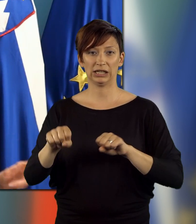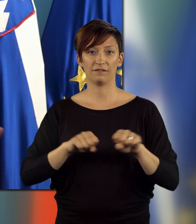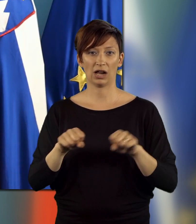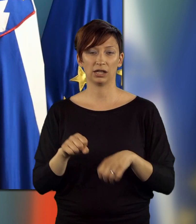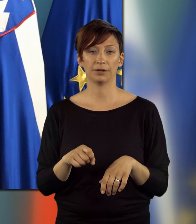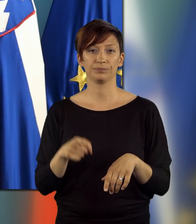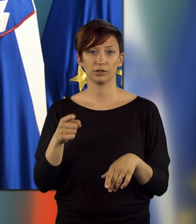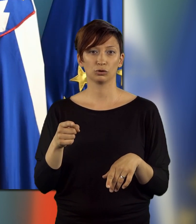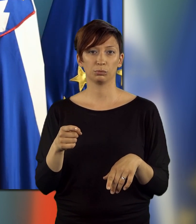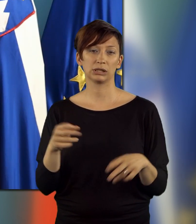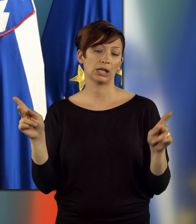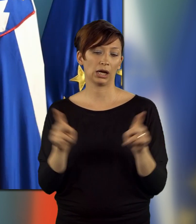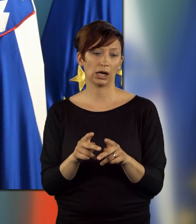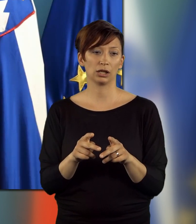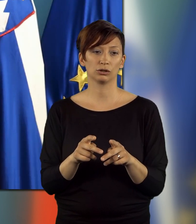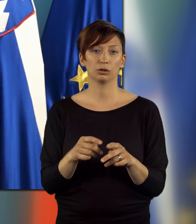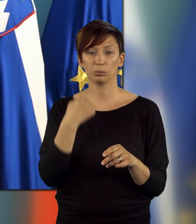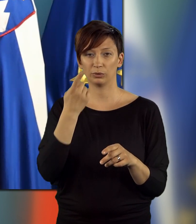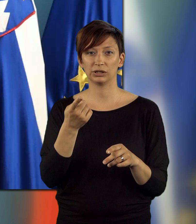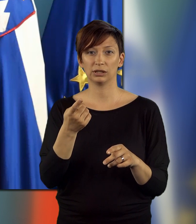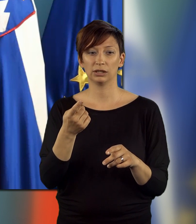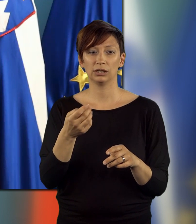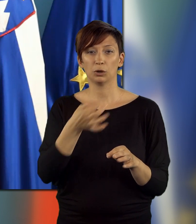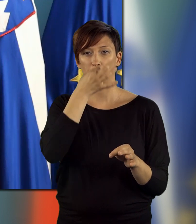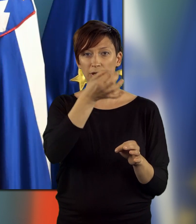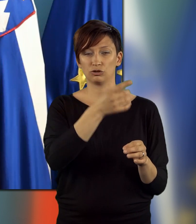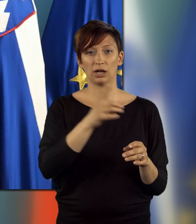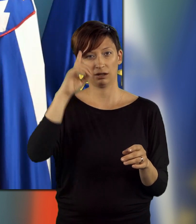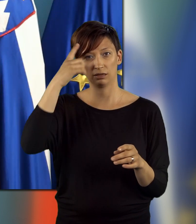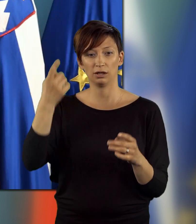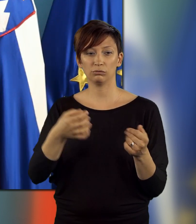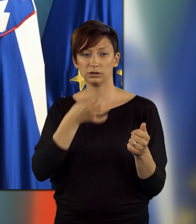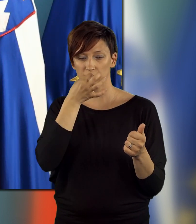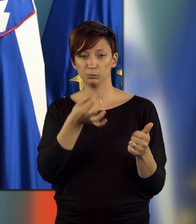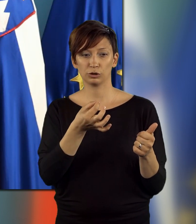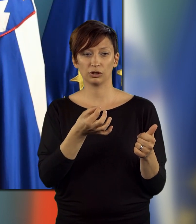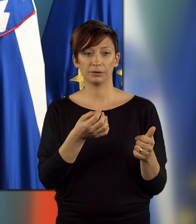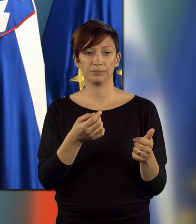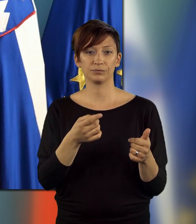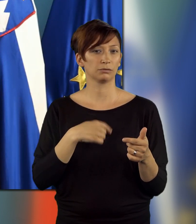vlade. Toliko bi jaz na kratko to.